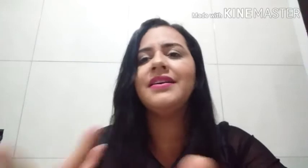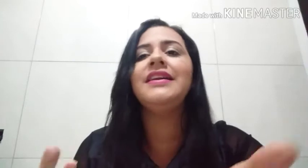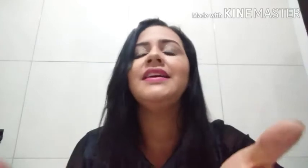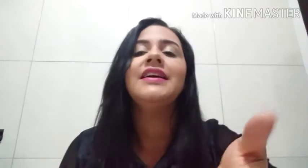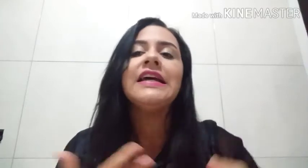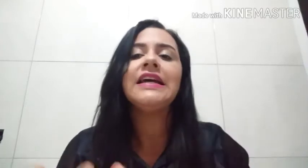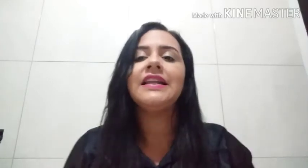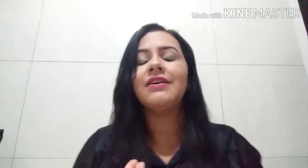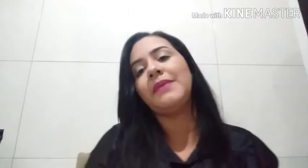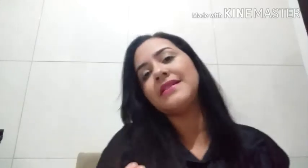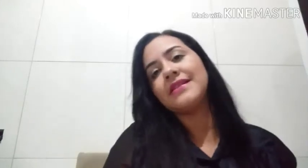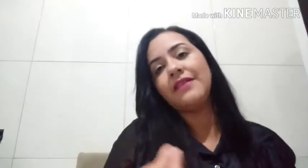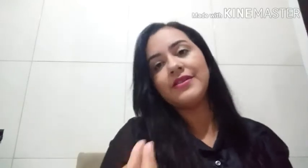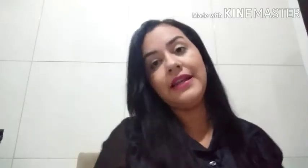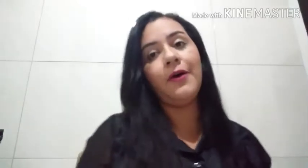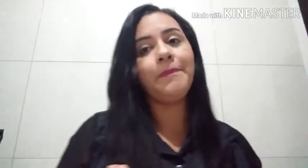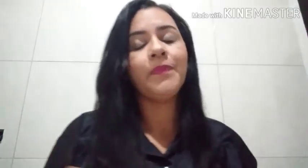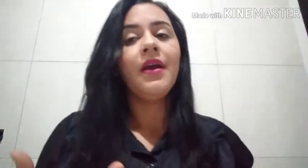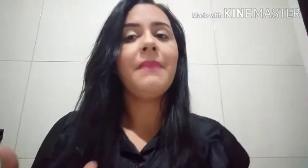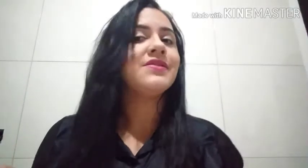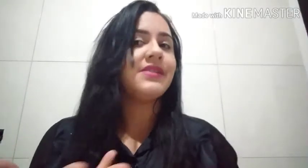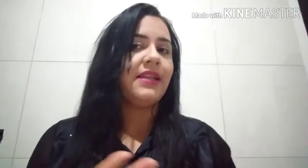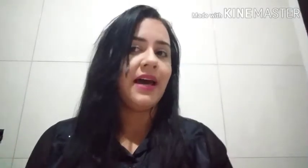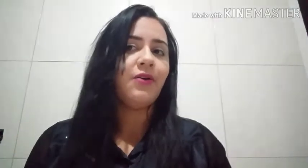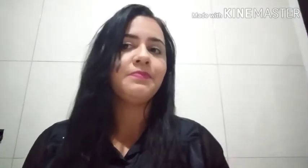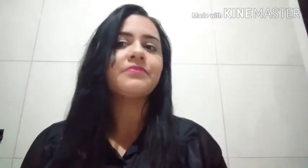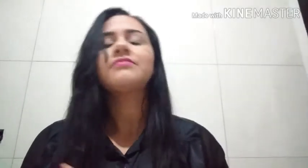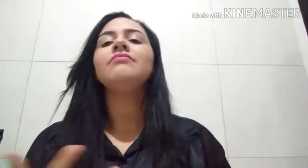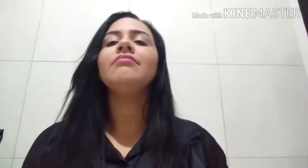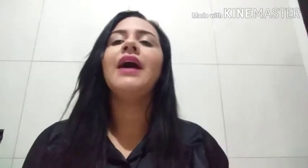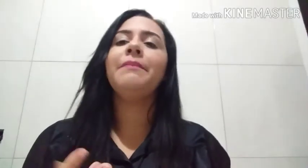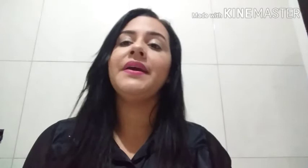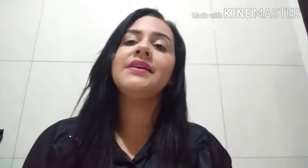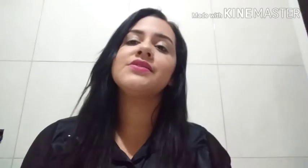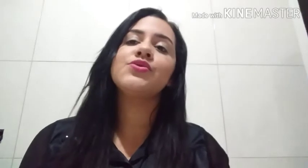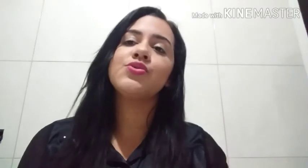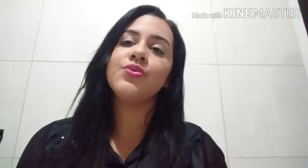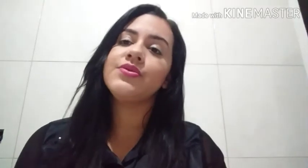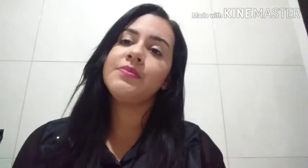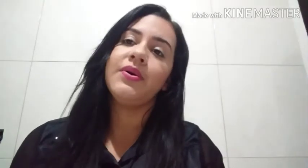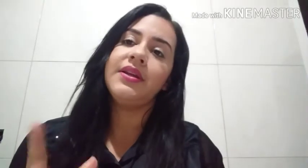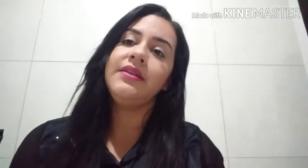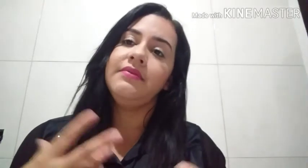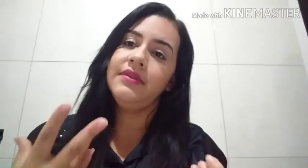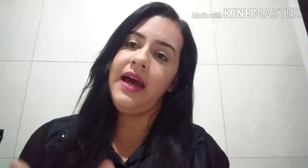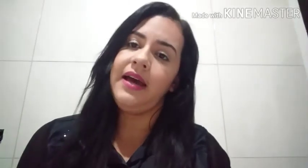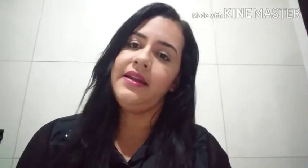Elaine? Então é para isso que serve o sinal. Mas o sinal apenas os surdos podem dar, né?